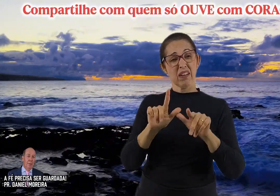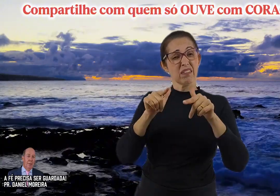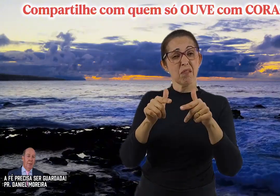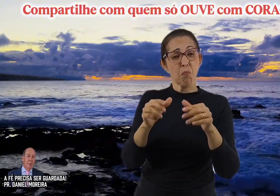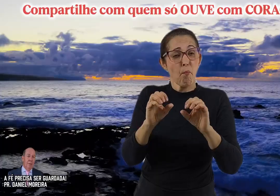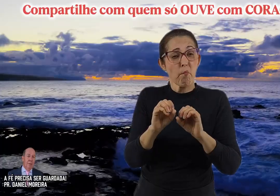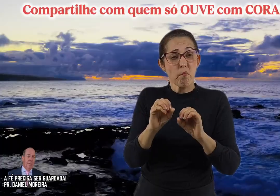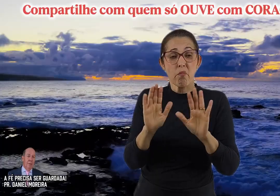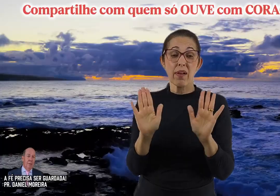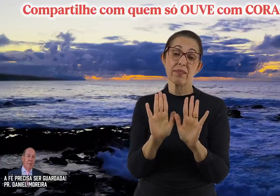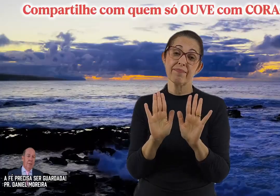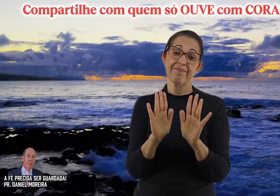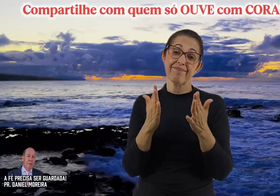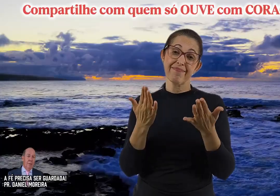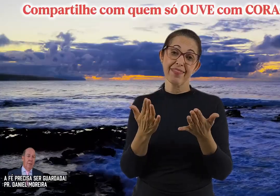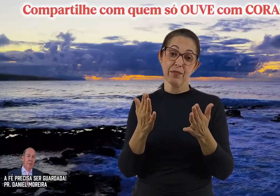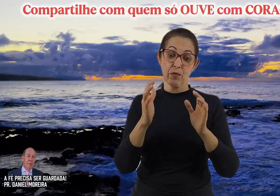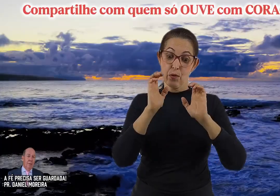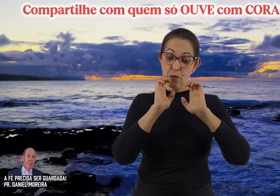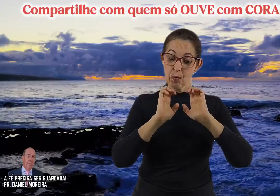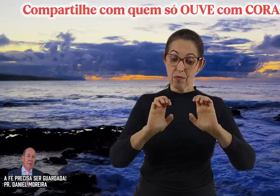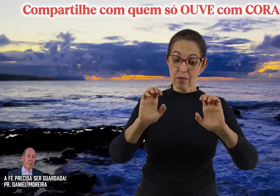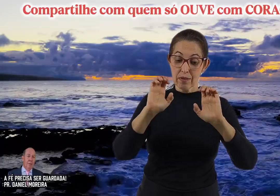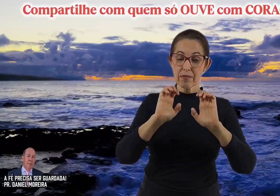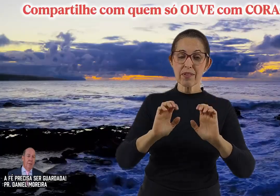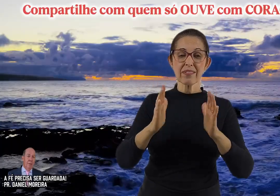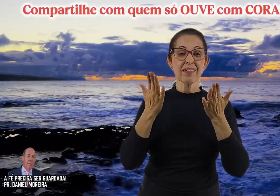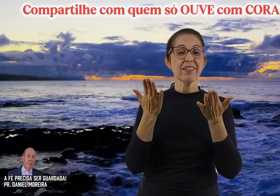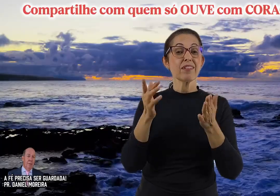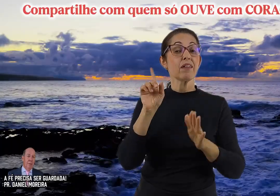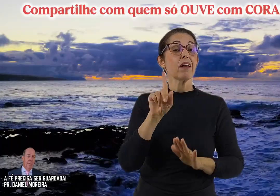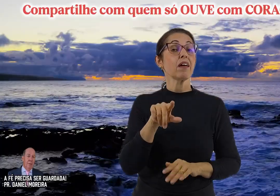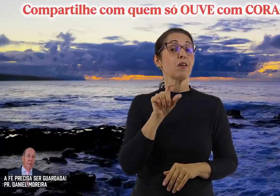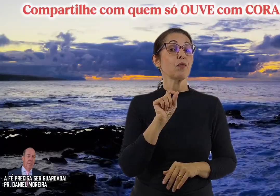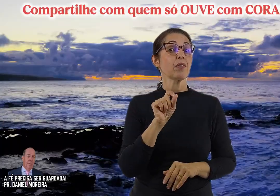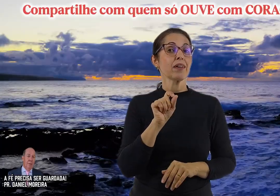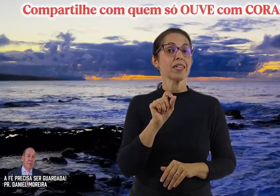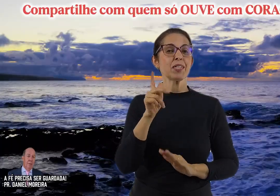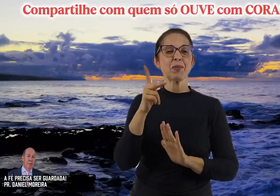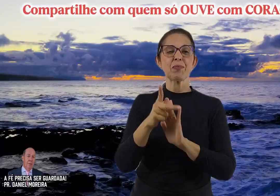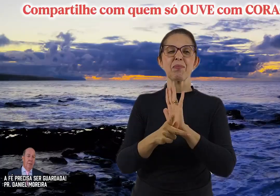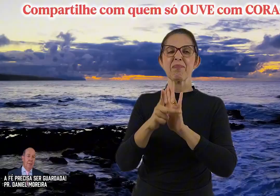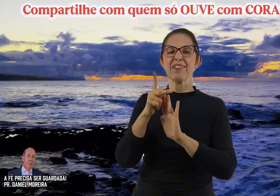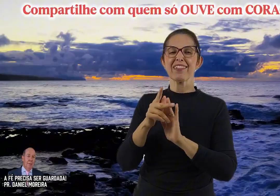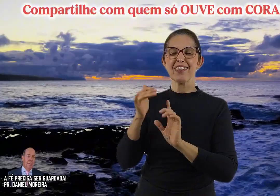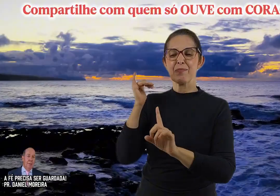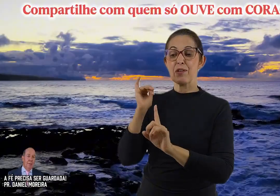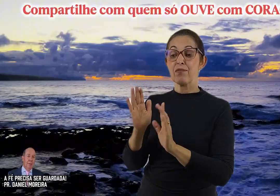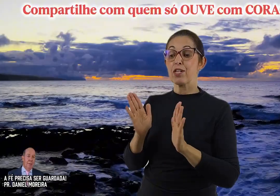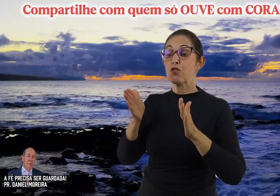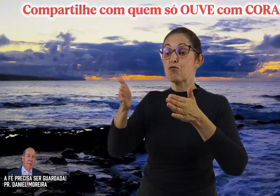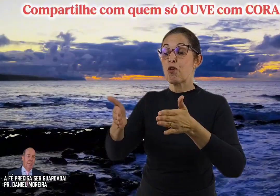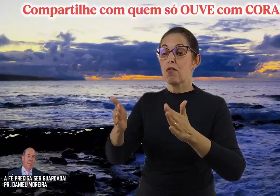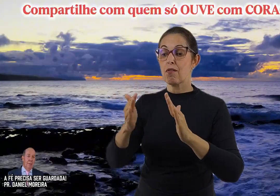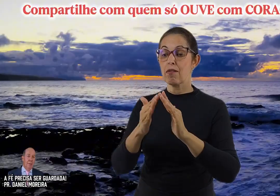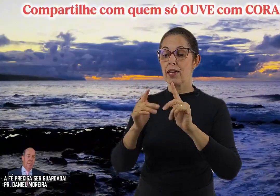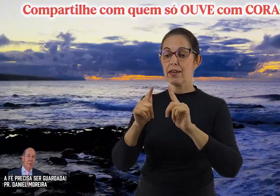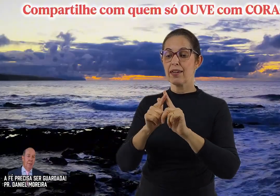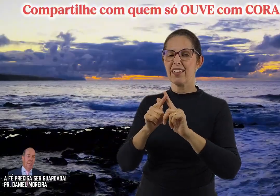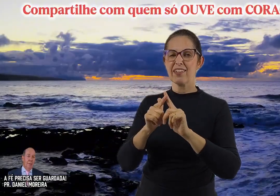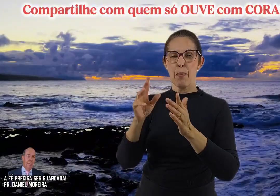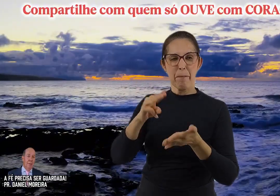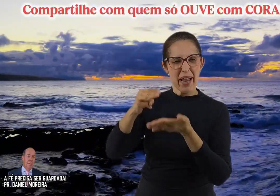O Evangelho é um projeto profético de salvação para uma igreja. Qual igreja? Maranata? Não.